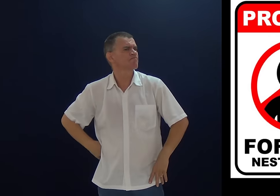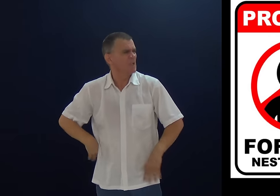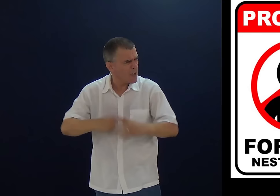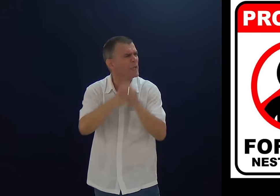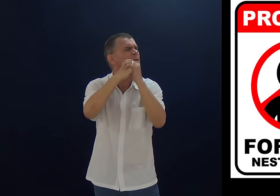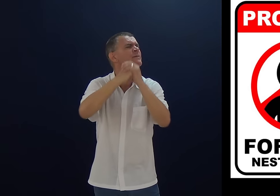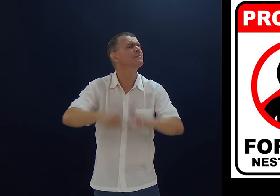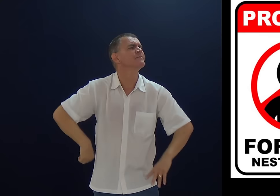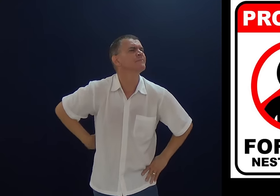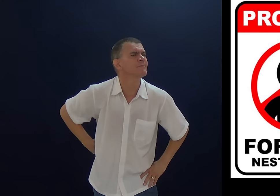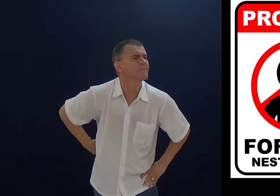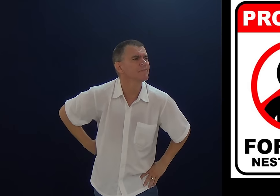joga fora